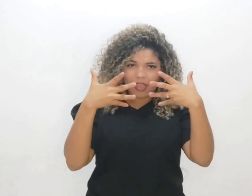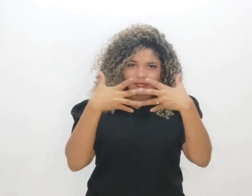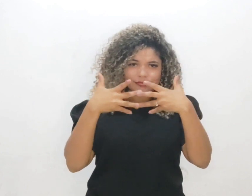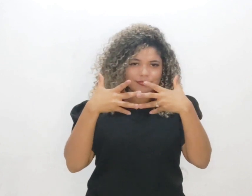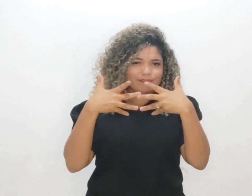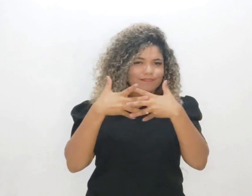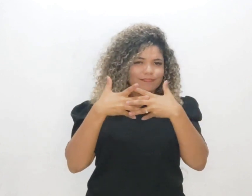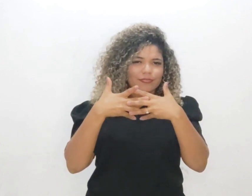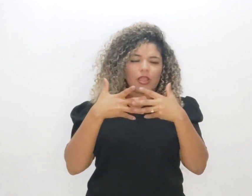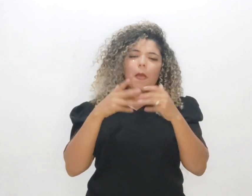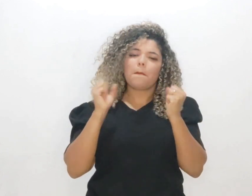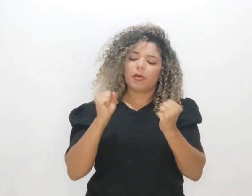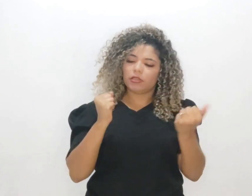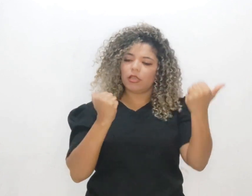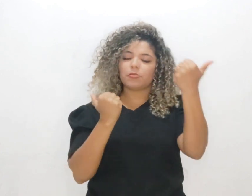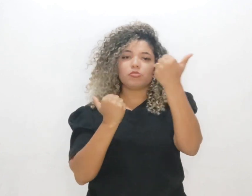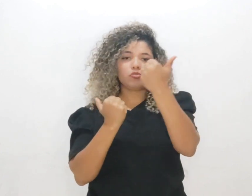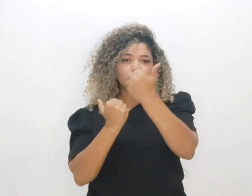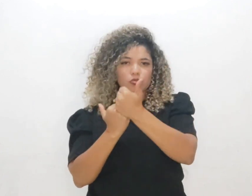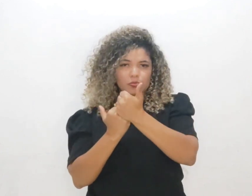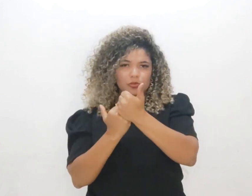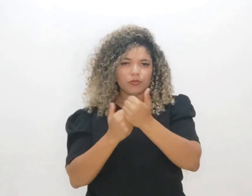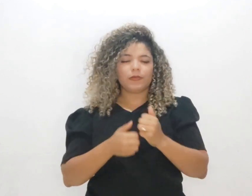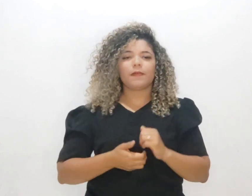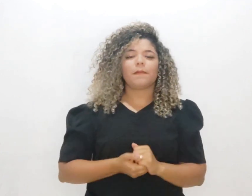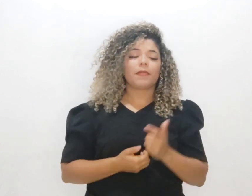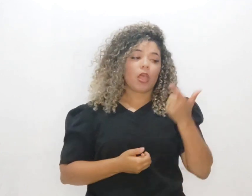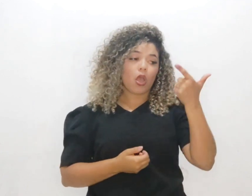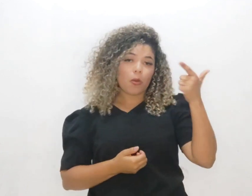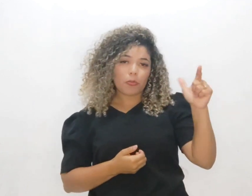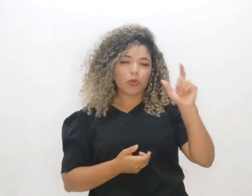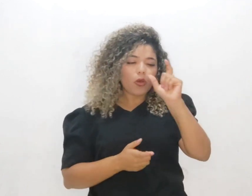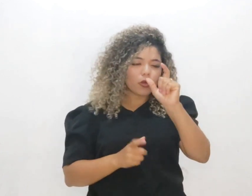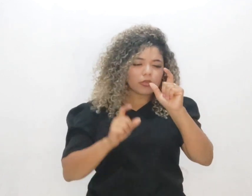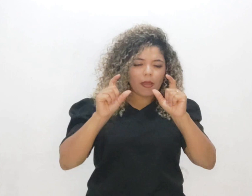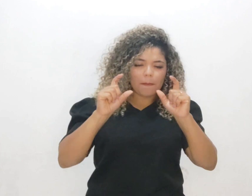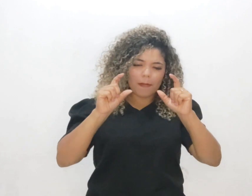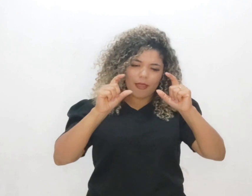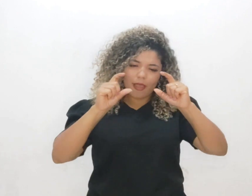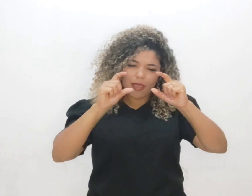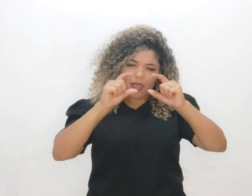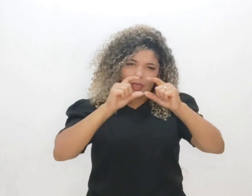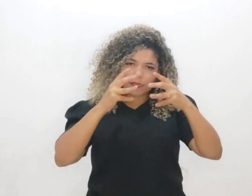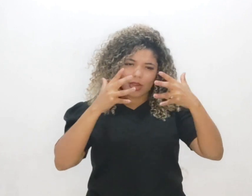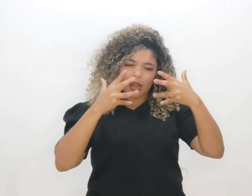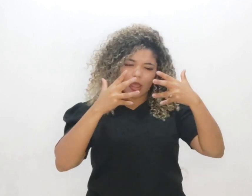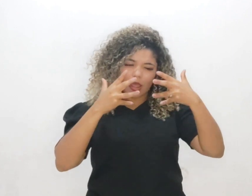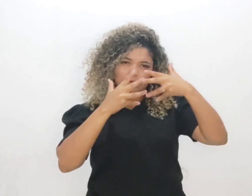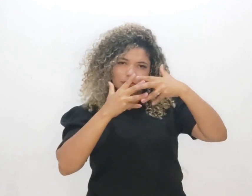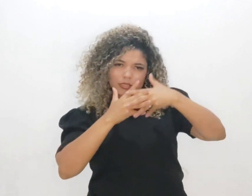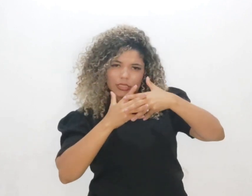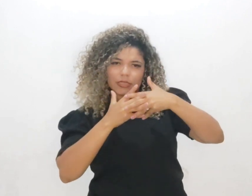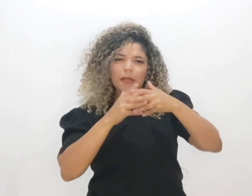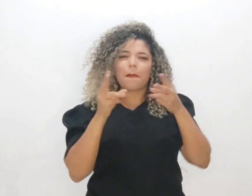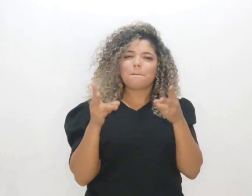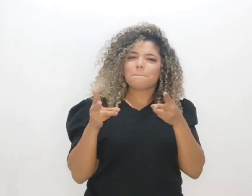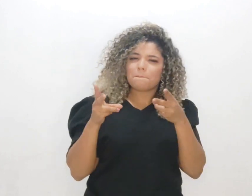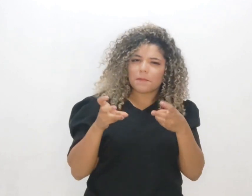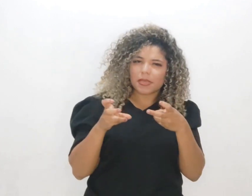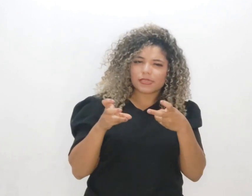Podemos substituir por outra engrenagem um pouco maior e perceber se os slots estão